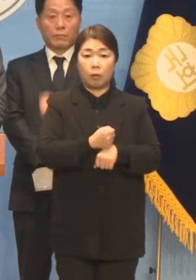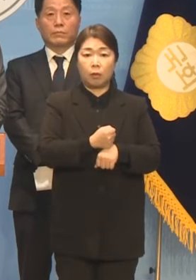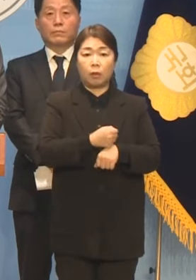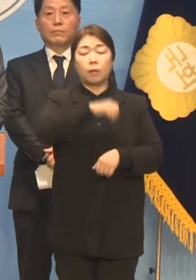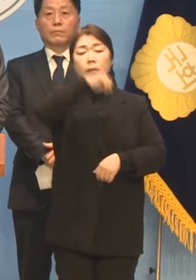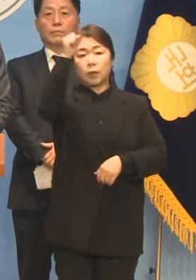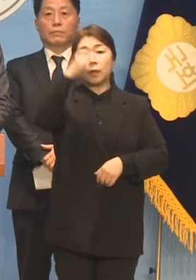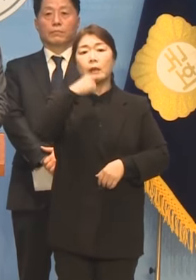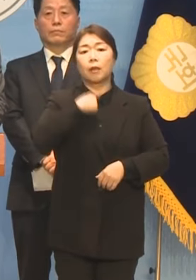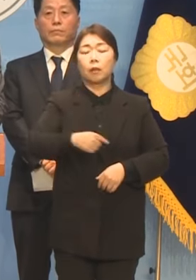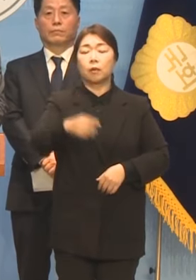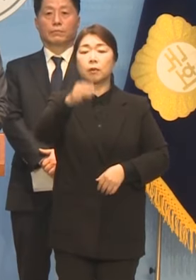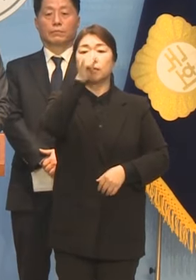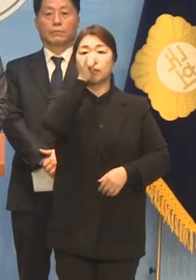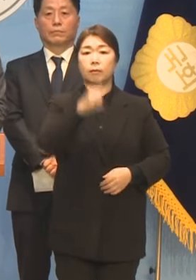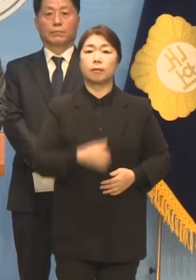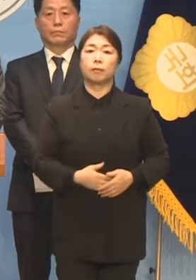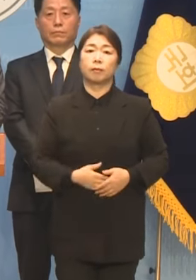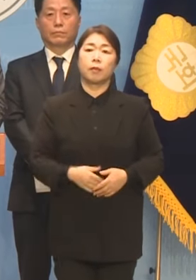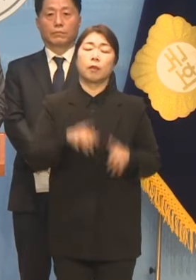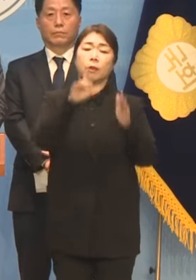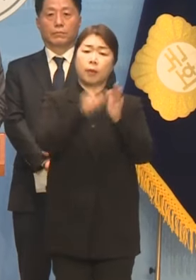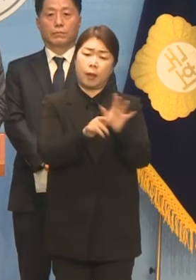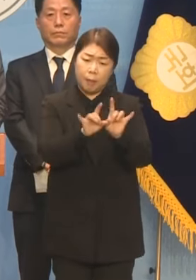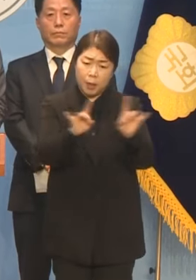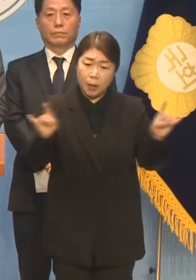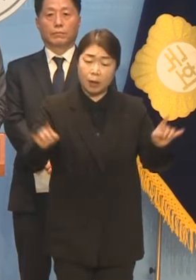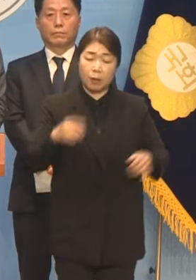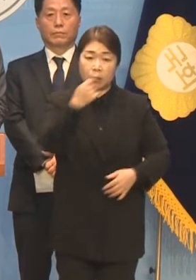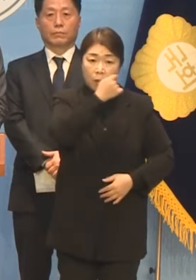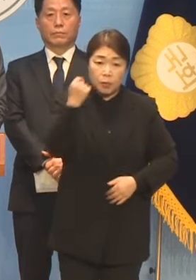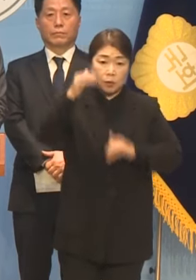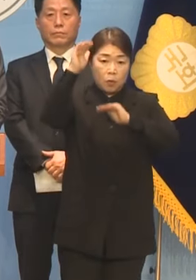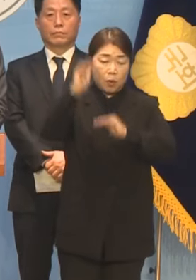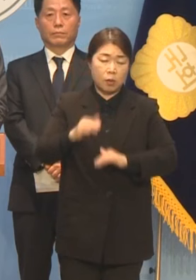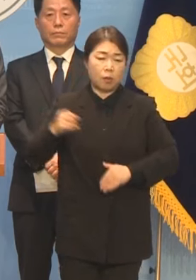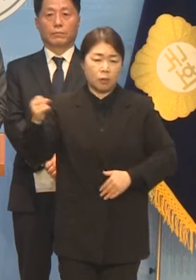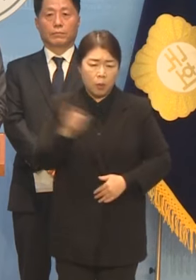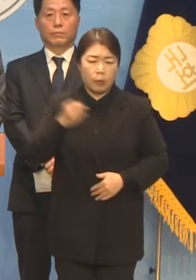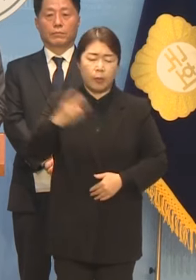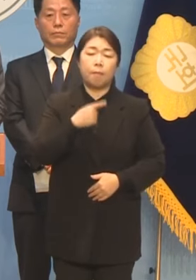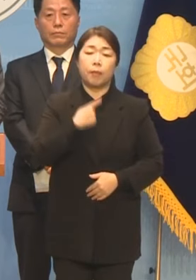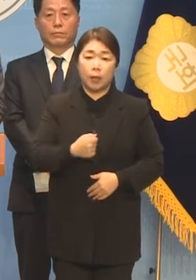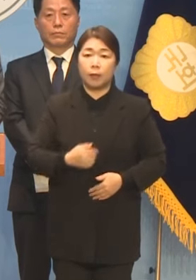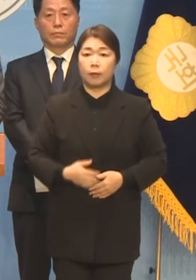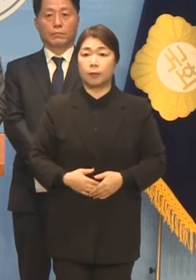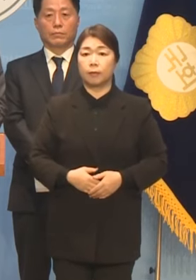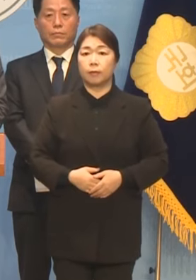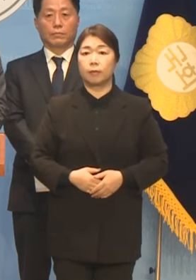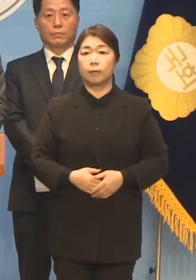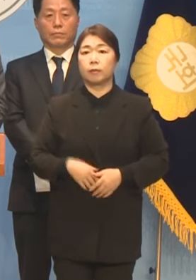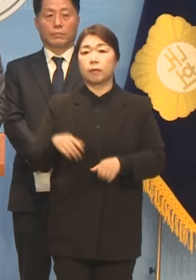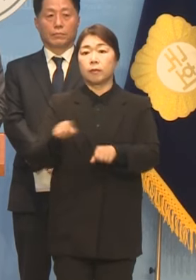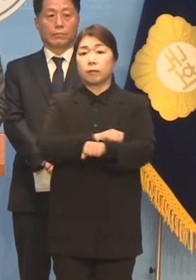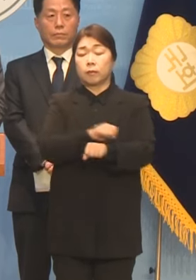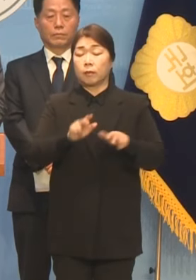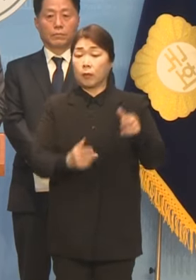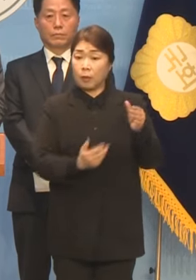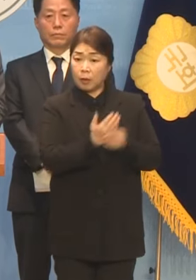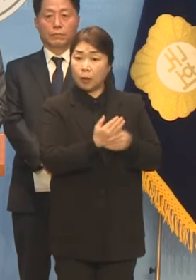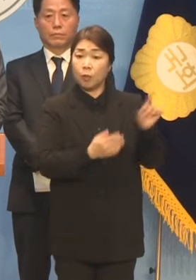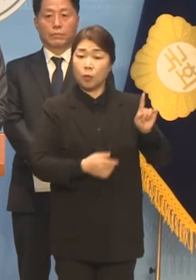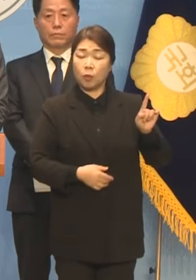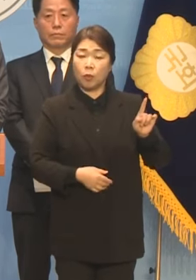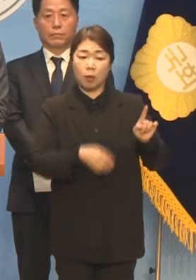당선되었던 경력도 가지고 있습니다 그때마다 검증과정을 다 거쳤습니다 특히이 사건은